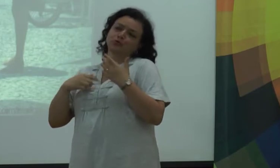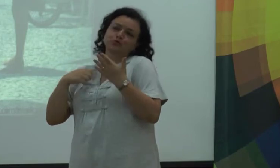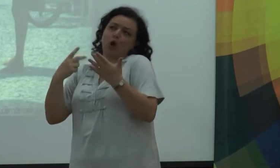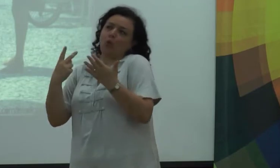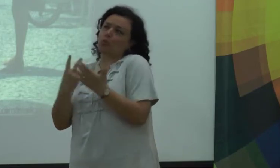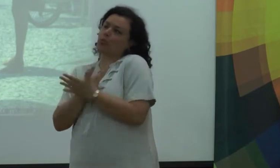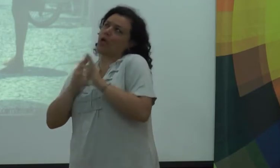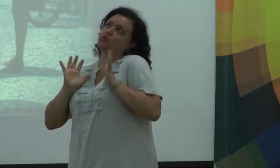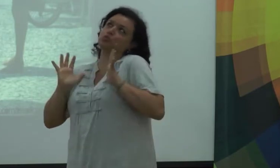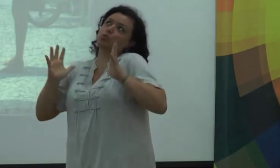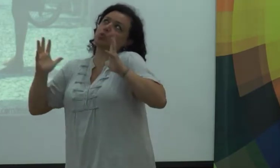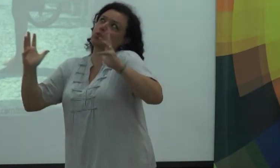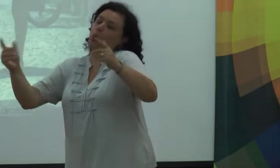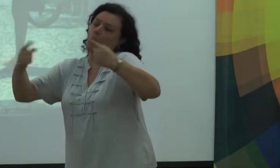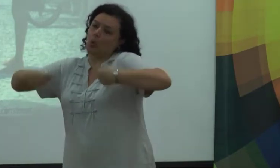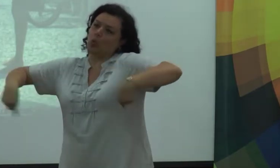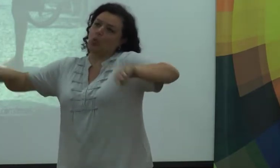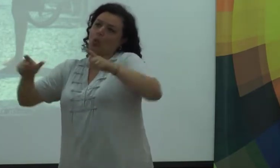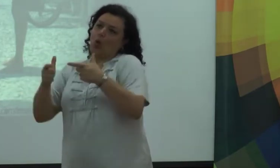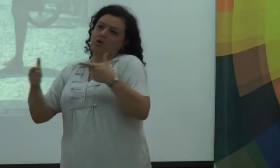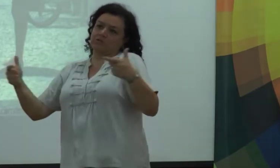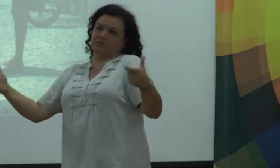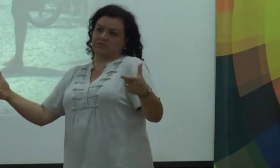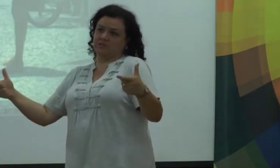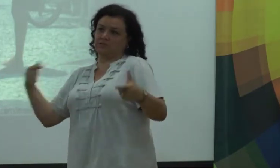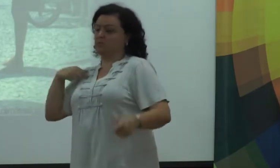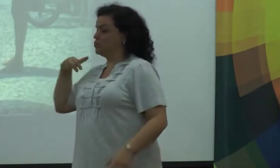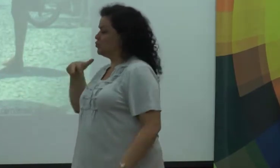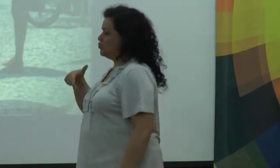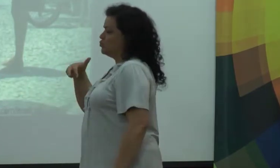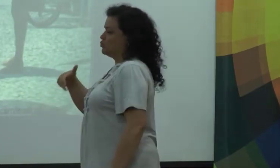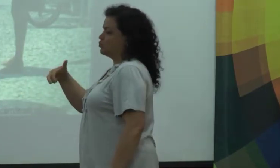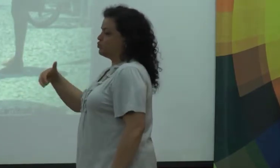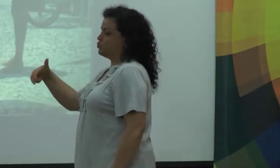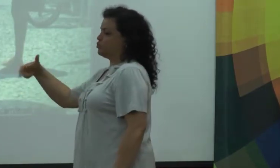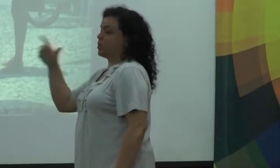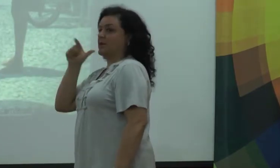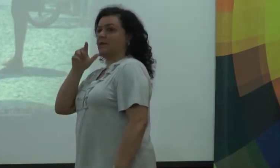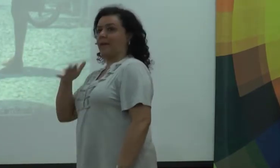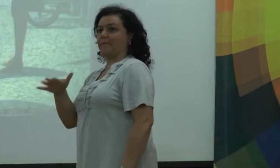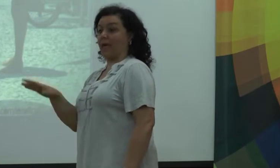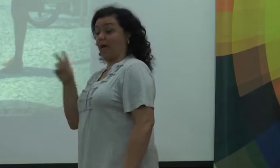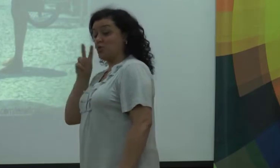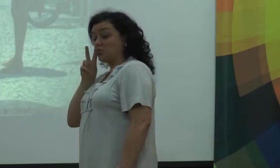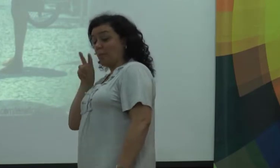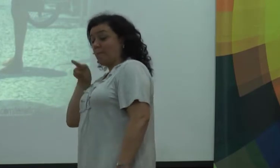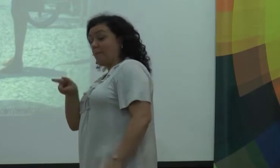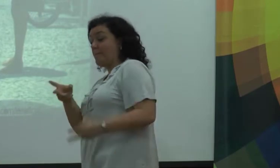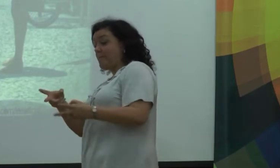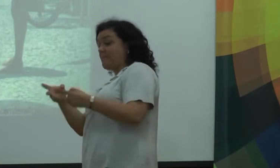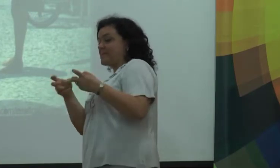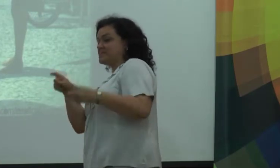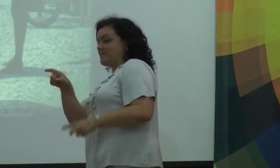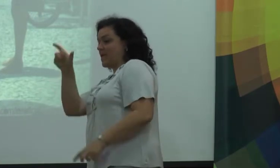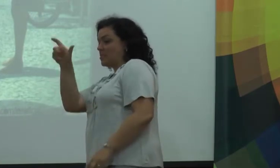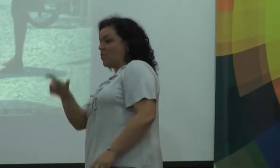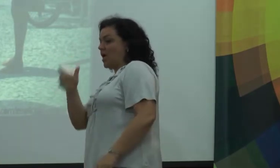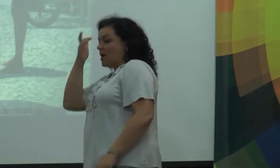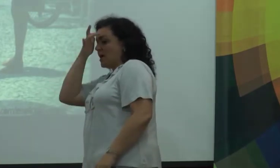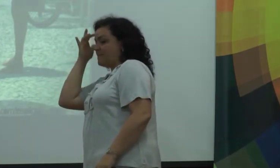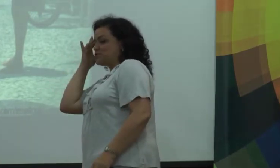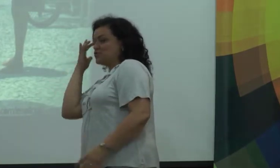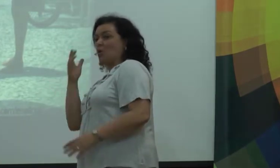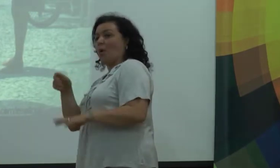da situação. Depende do que acontece na maioria das nossas vidas. Eu estou caminhando na praia